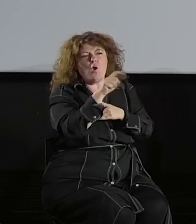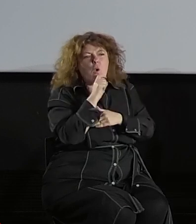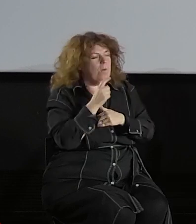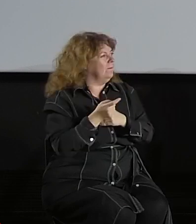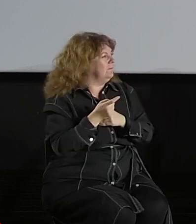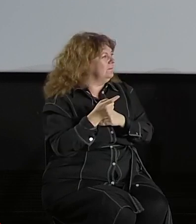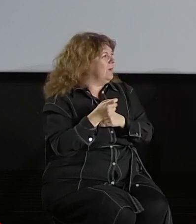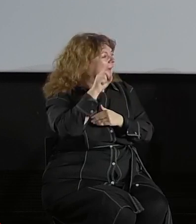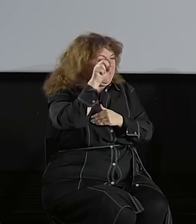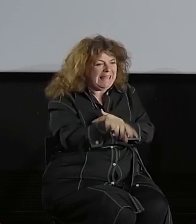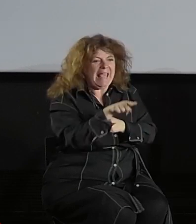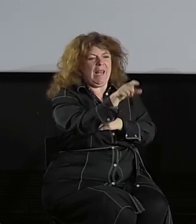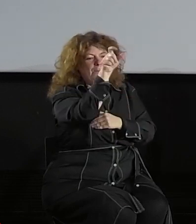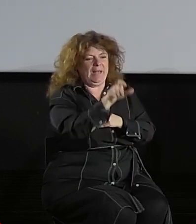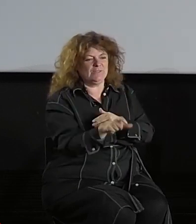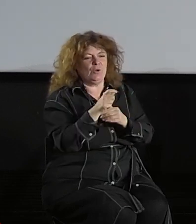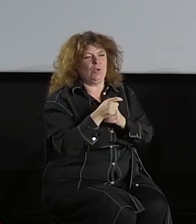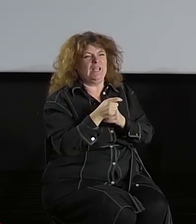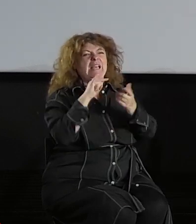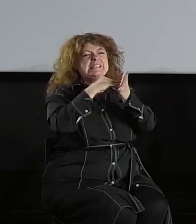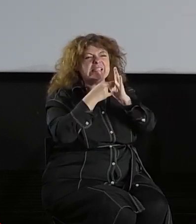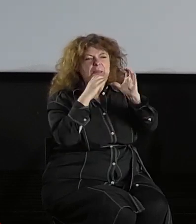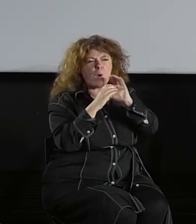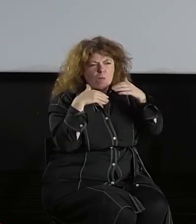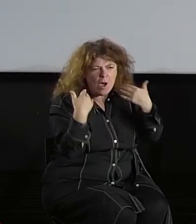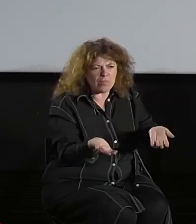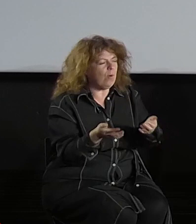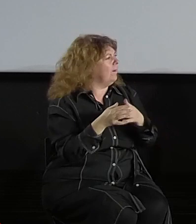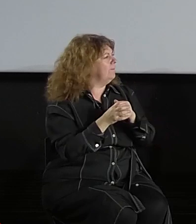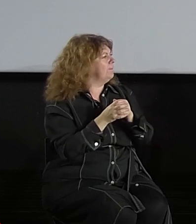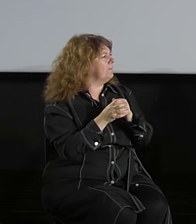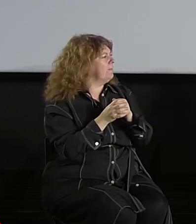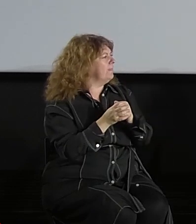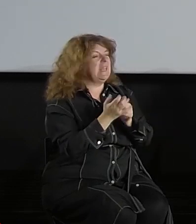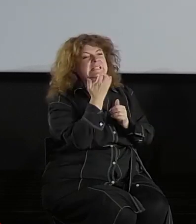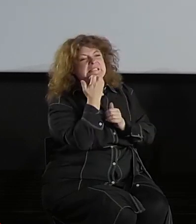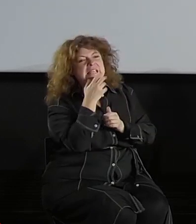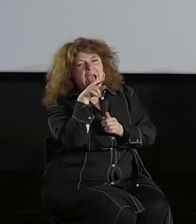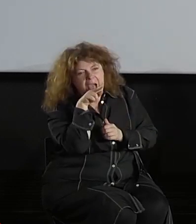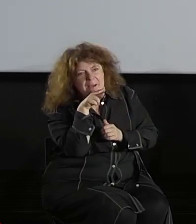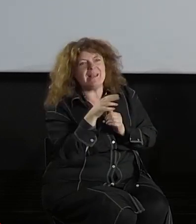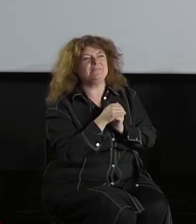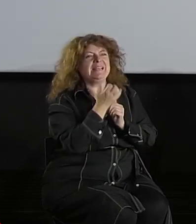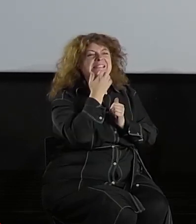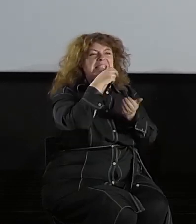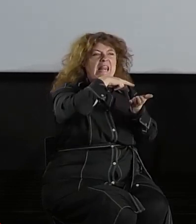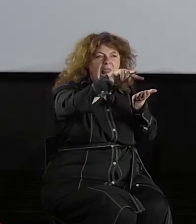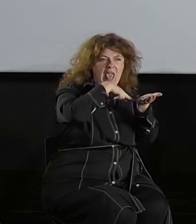quién es esa persona en qué con qué sistema se comunica de si si habla si Lee si es dactilológico